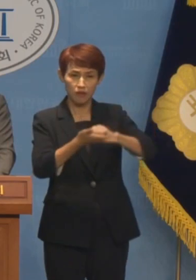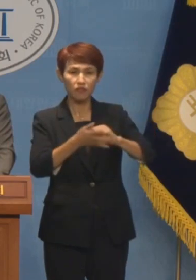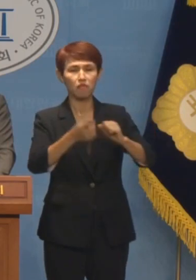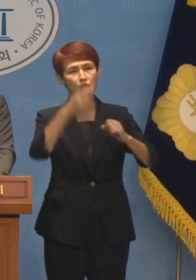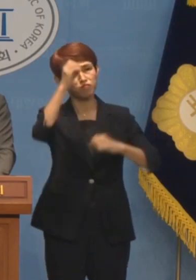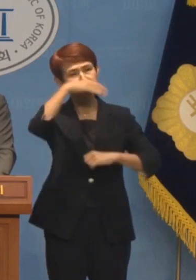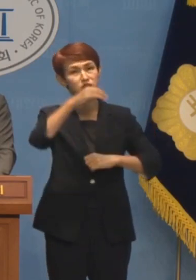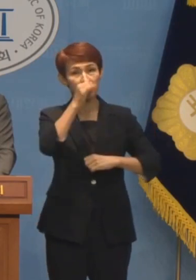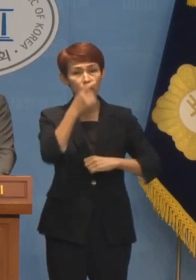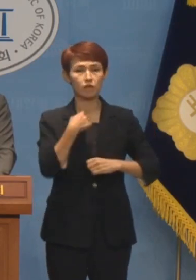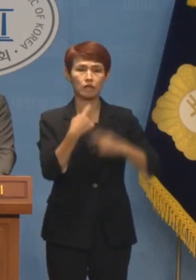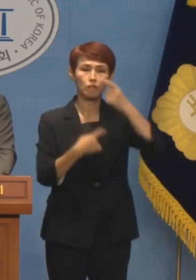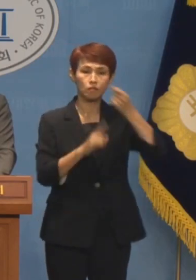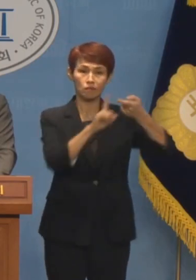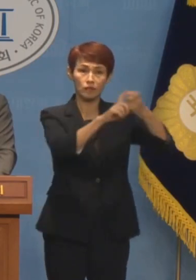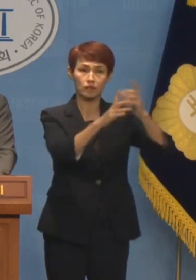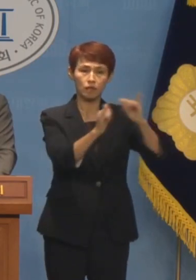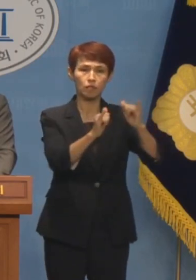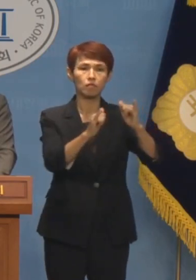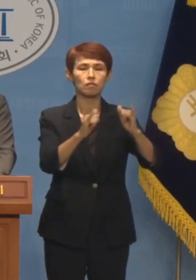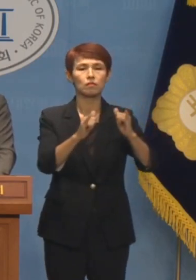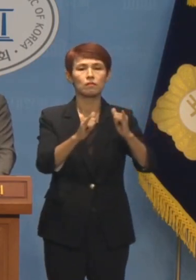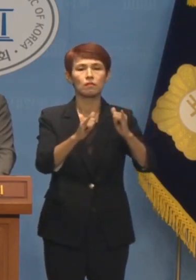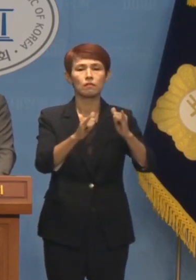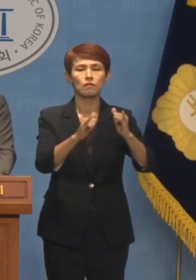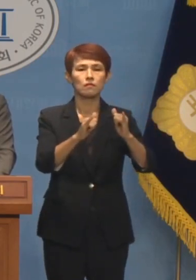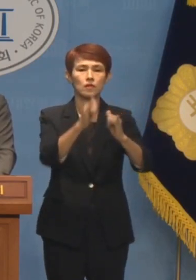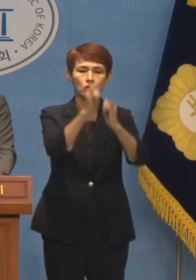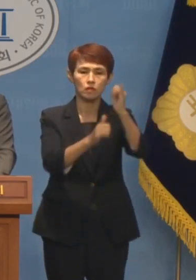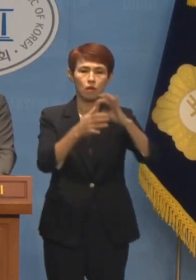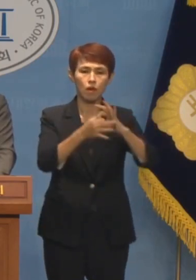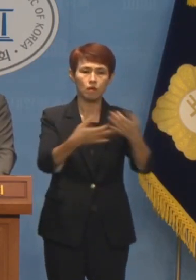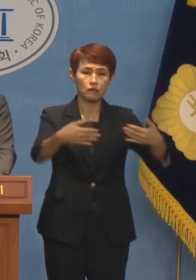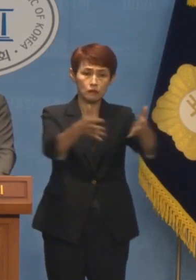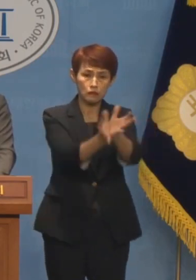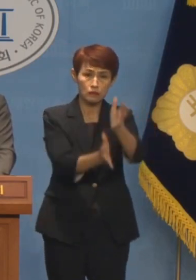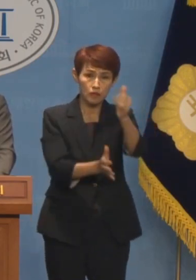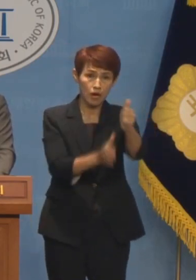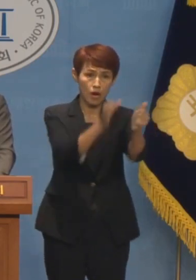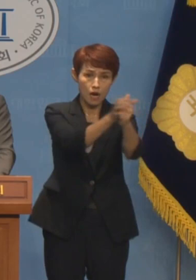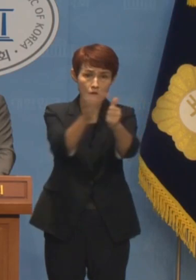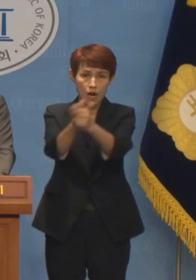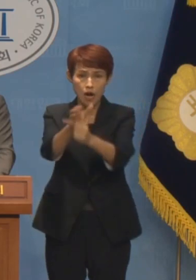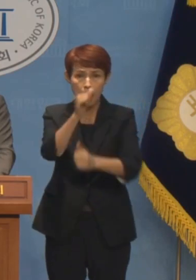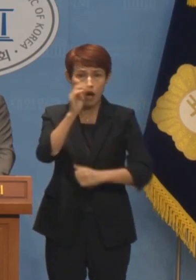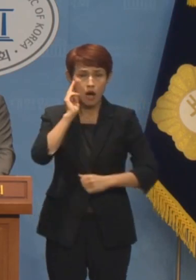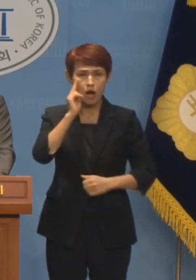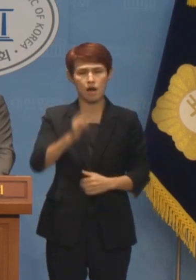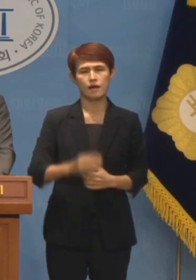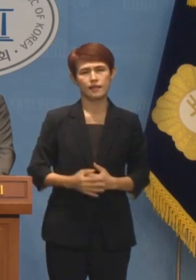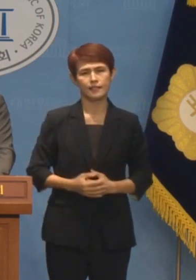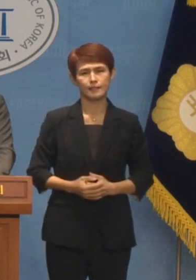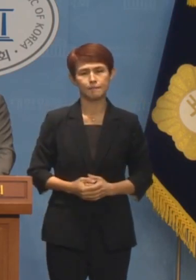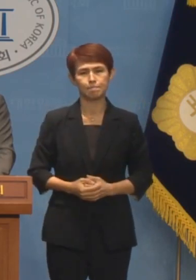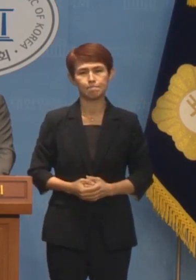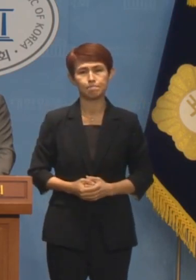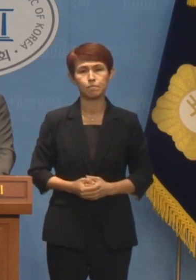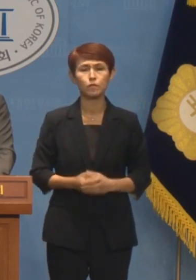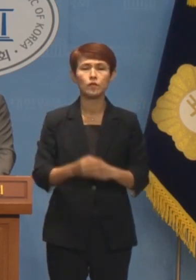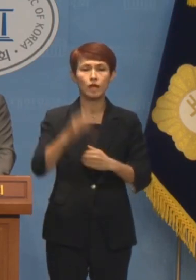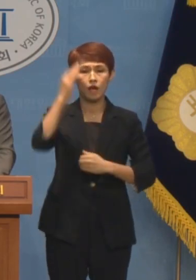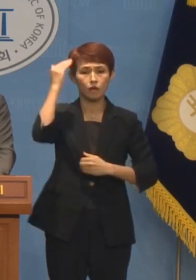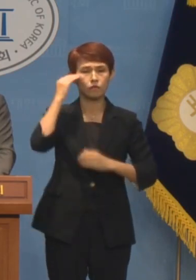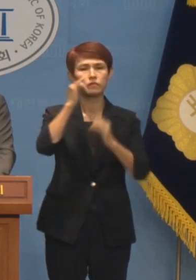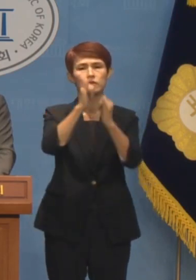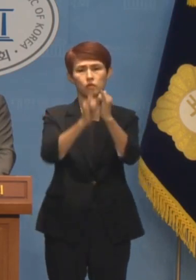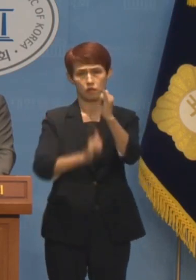장 차관직에 버젓이 임명되는 무도한 행태가 지속되고 있는 것입니다. 우리의 역사와